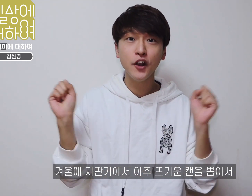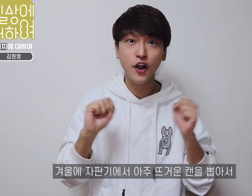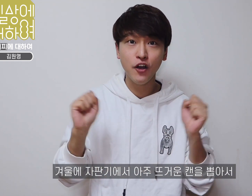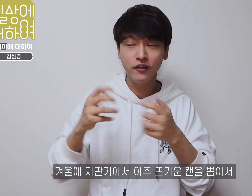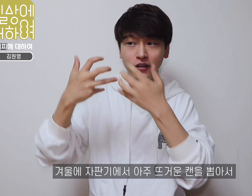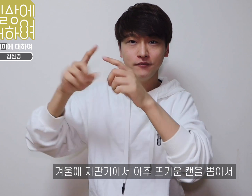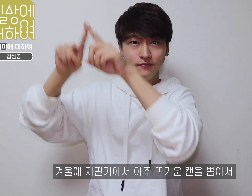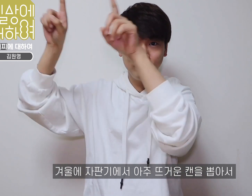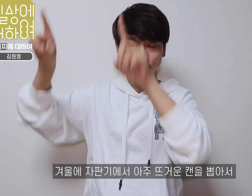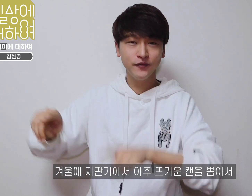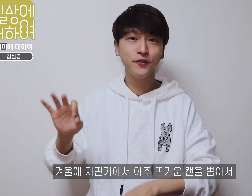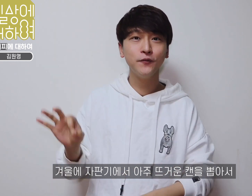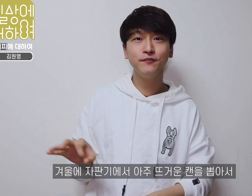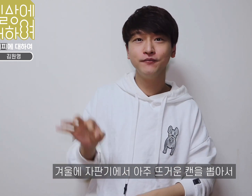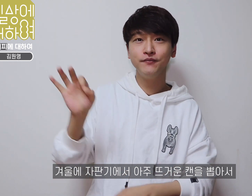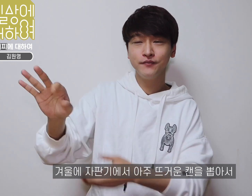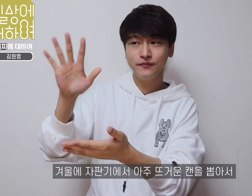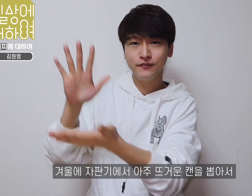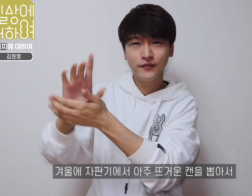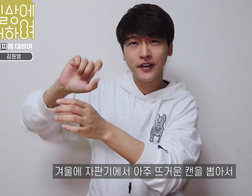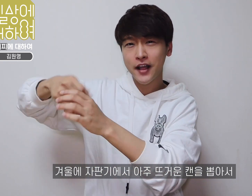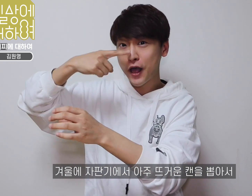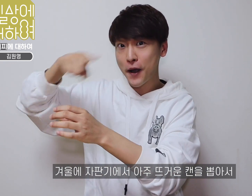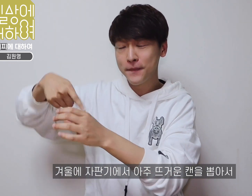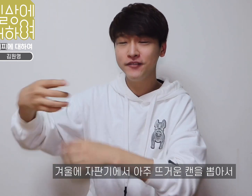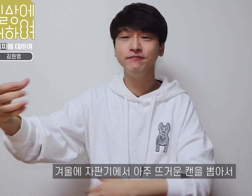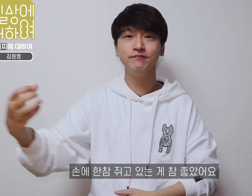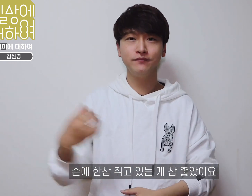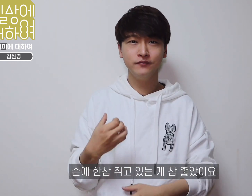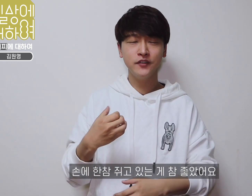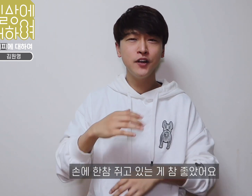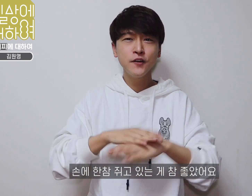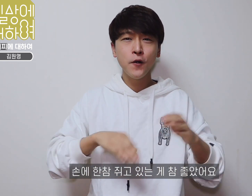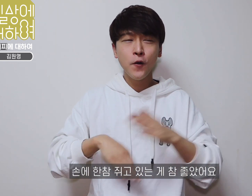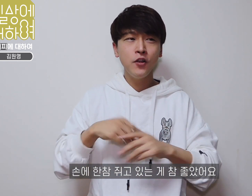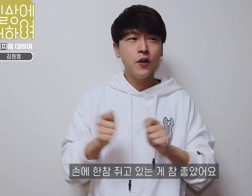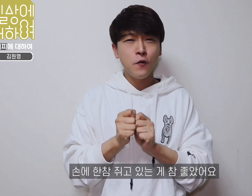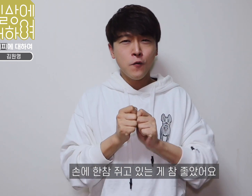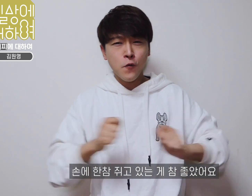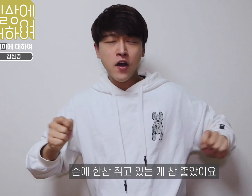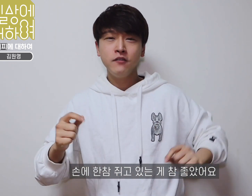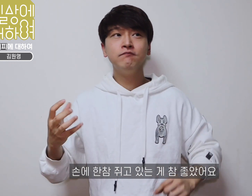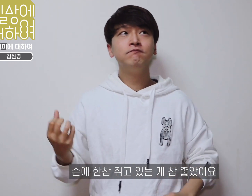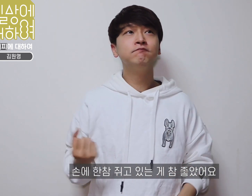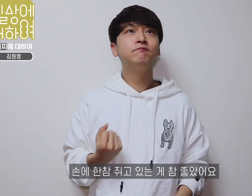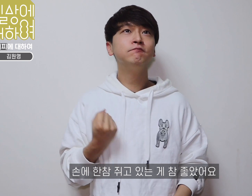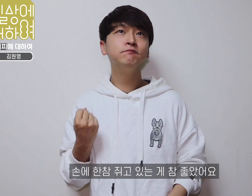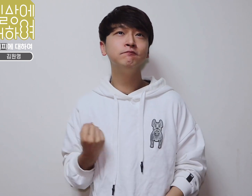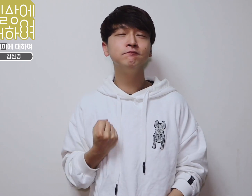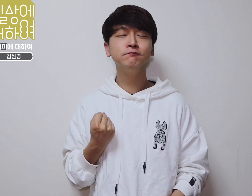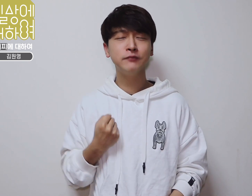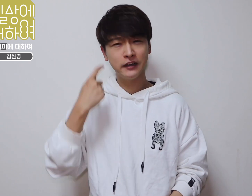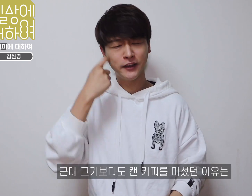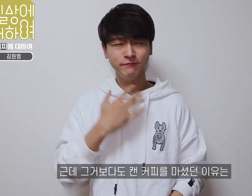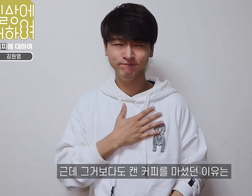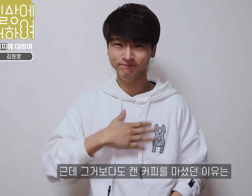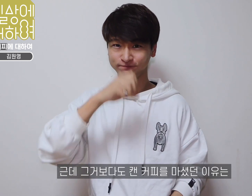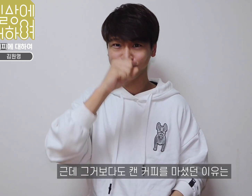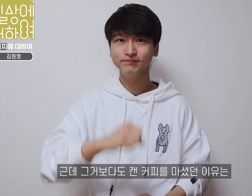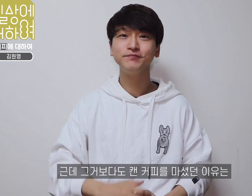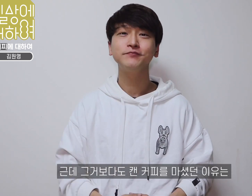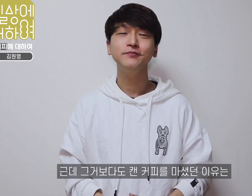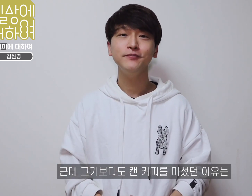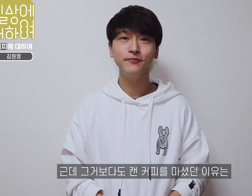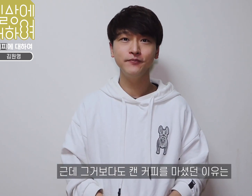겨울의 자판기에서 아주 뜨거운 캔을 뽑아서 손에 한참 쥐고 있는 게 참 좋았어요.